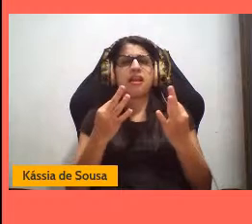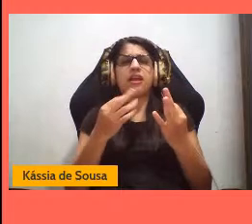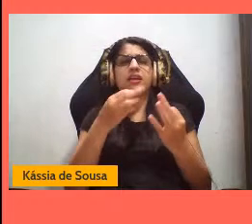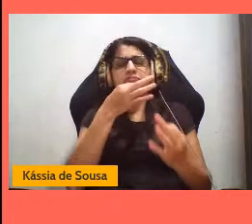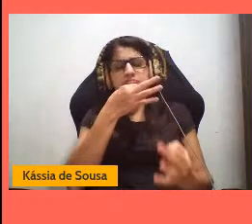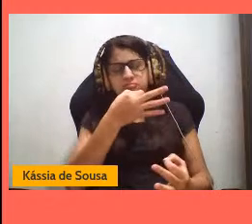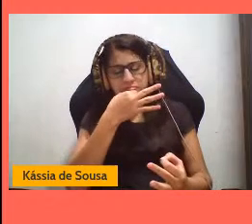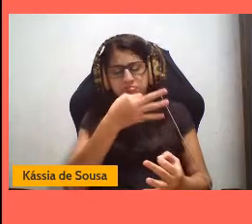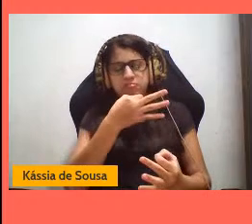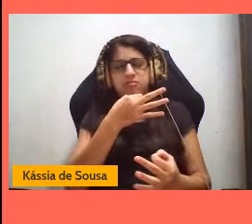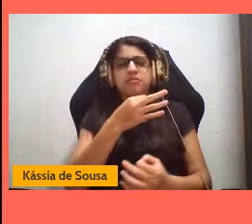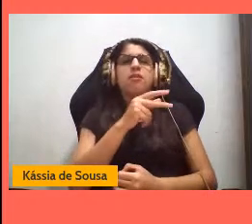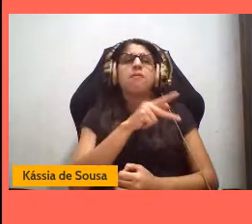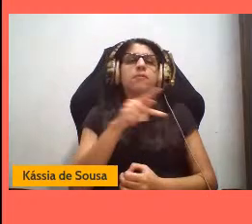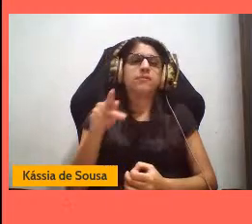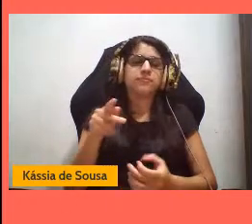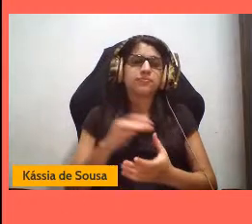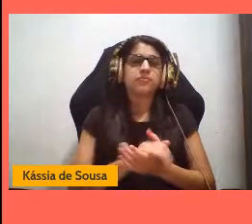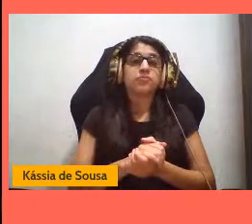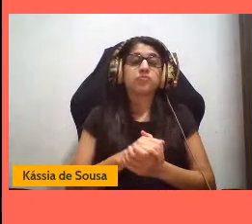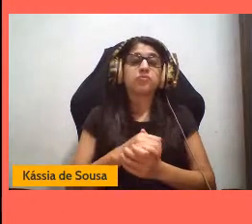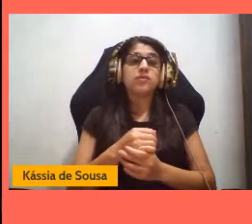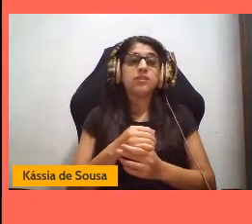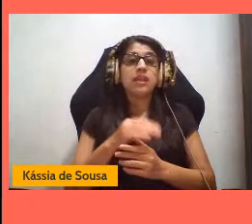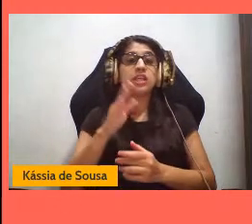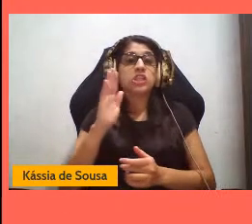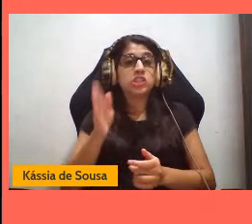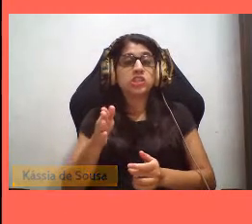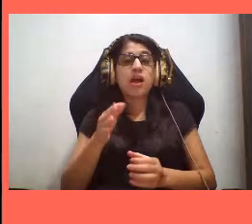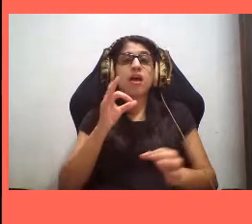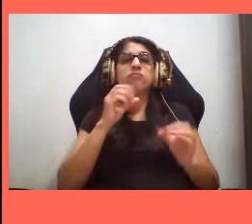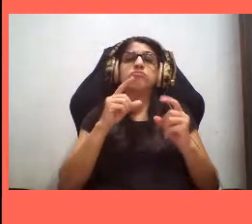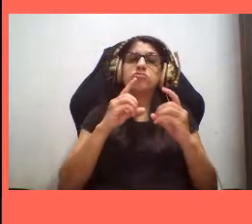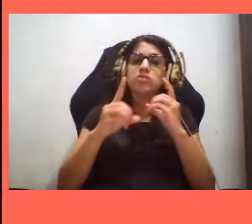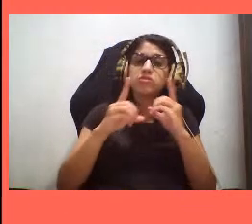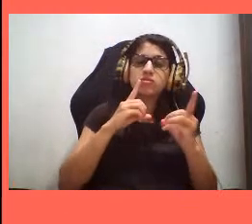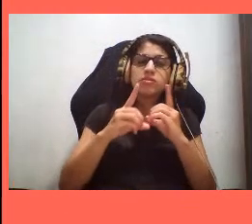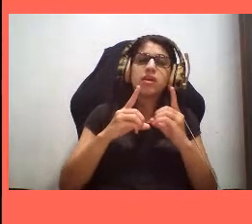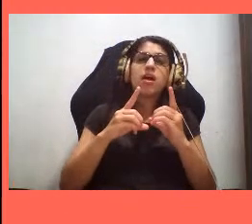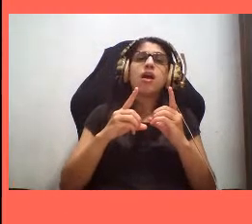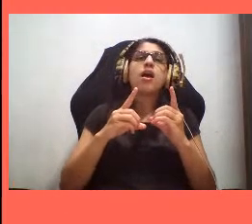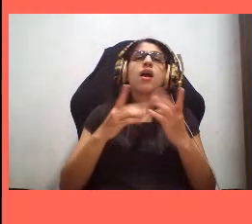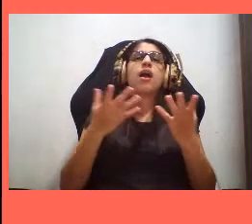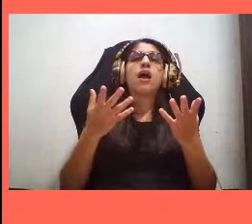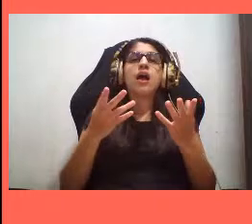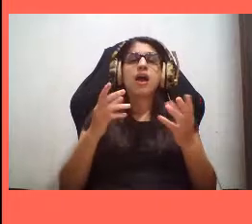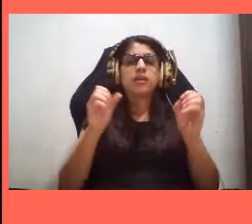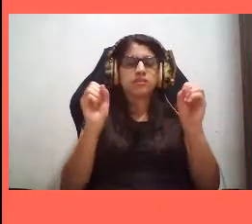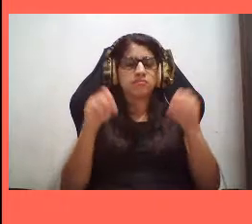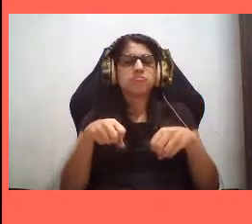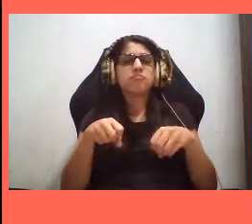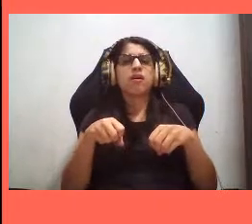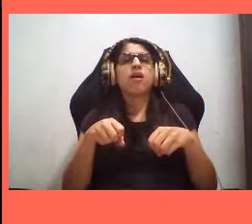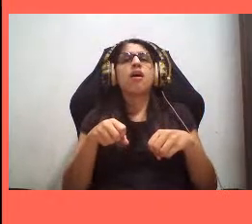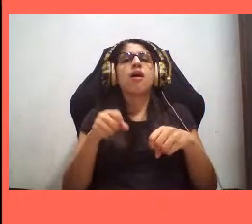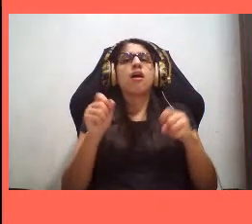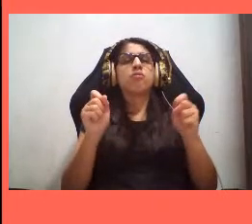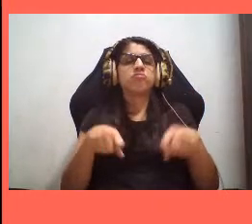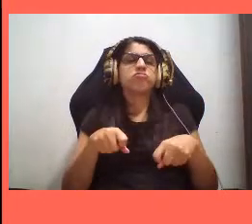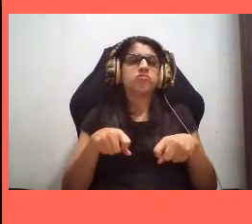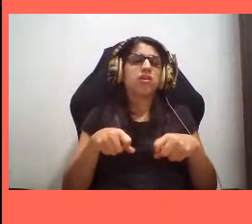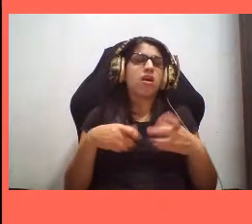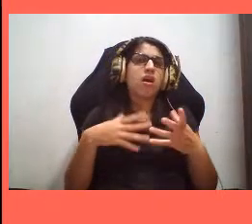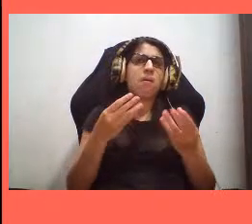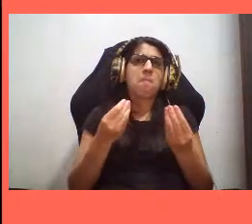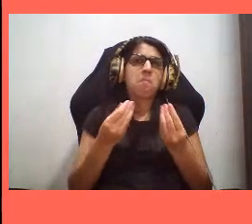A gente discutiu essa possibilidade, mas, enfim, foram muitas questões, né? A